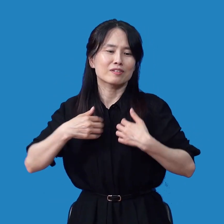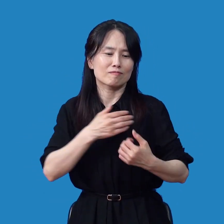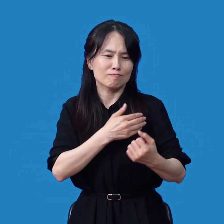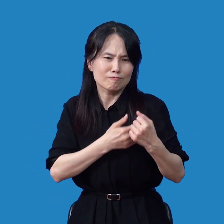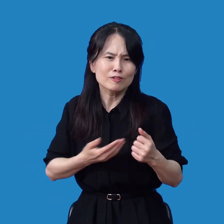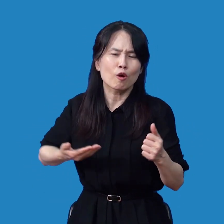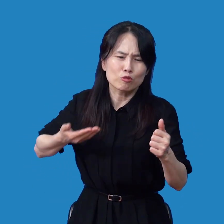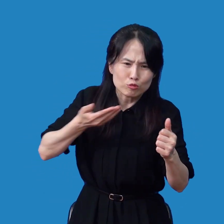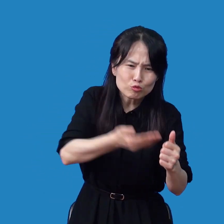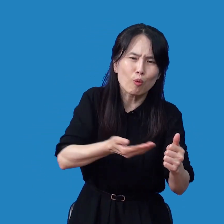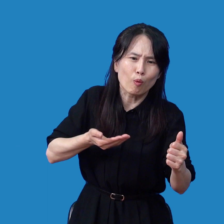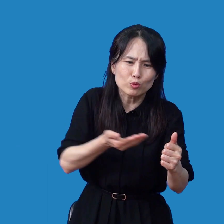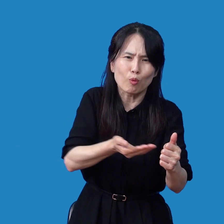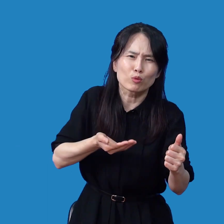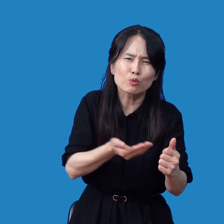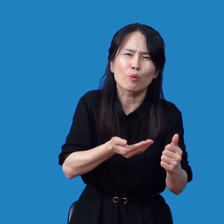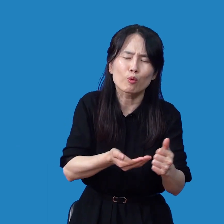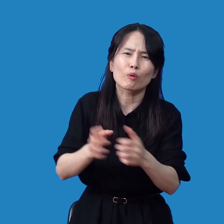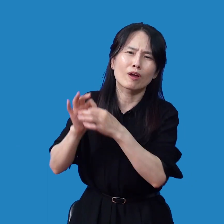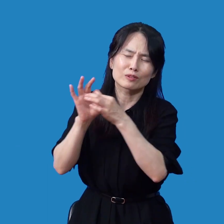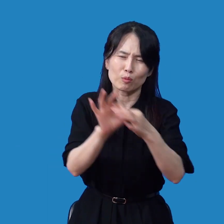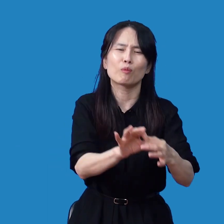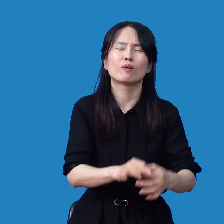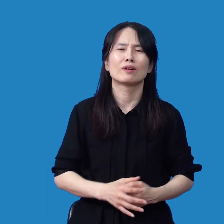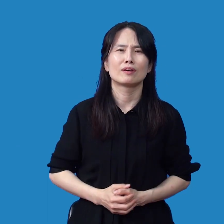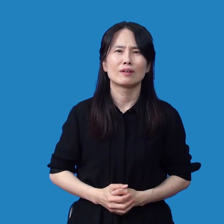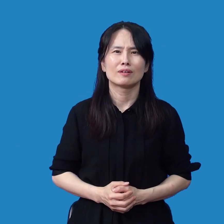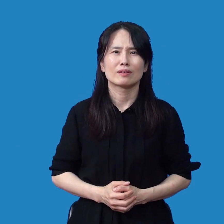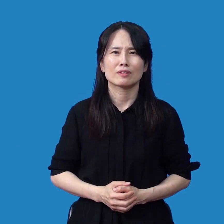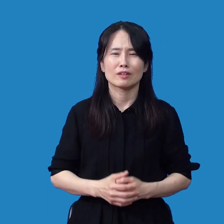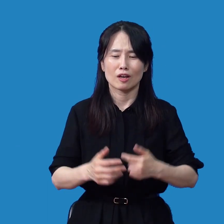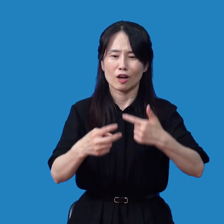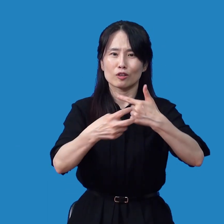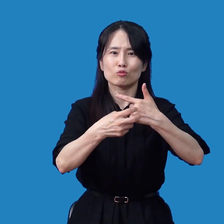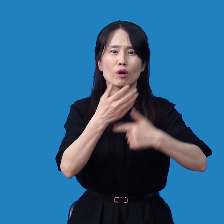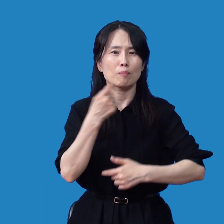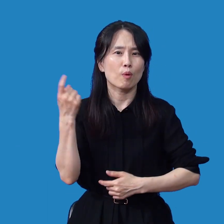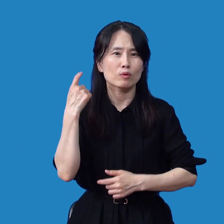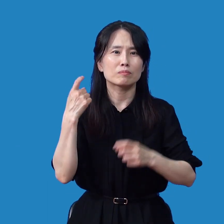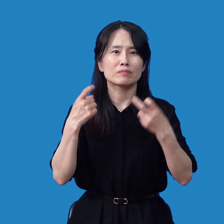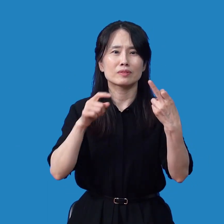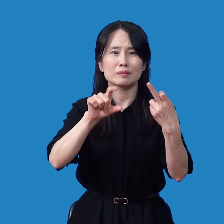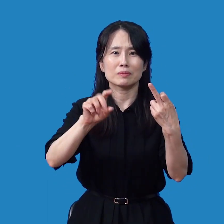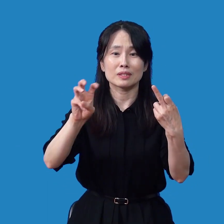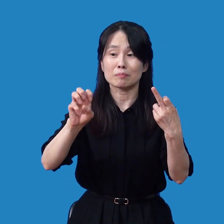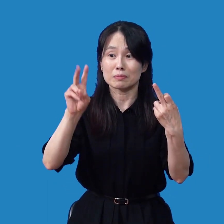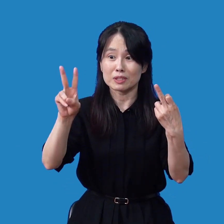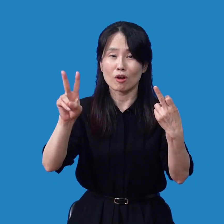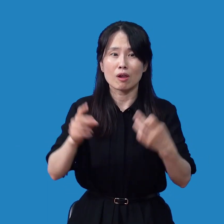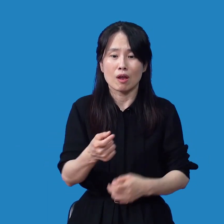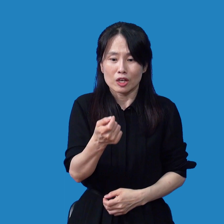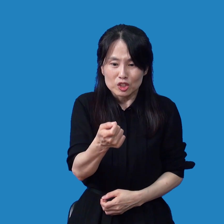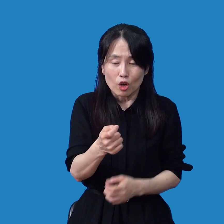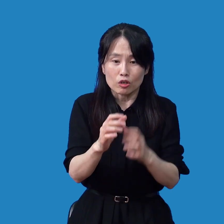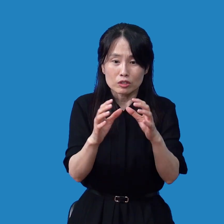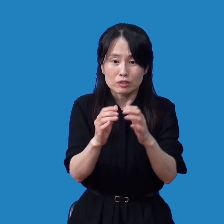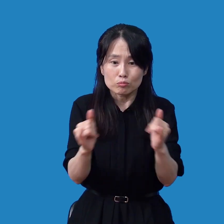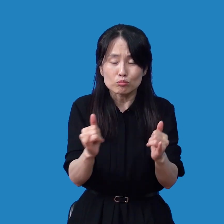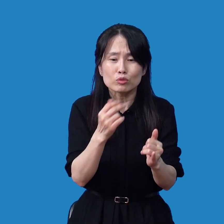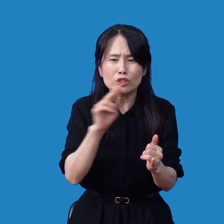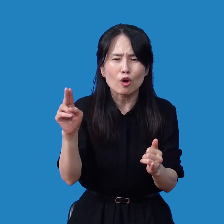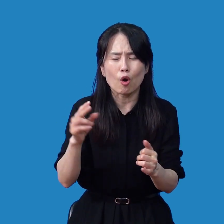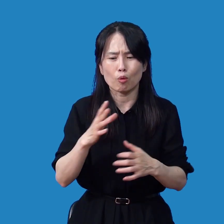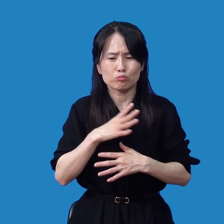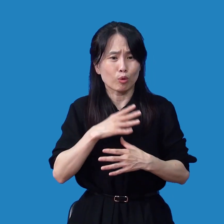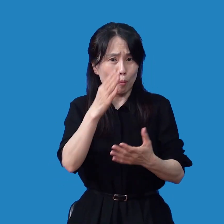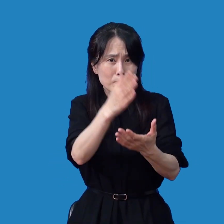주십니다. 능력을 공급해 주십니다. 누가복음 12장 32절에 적은 무리여 무서워 말라